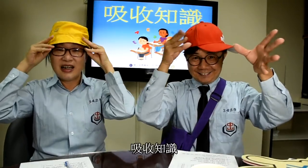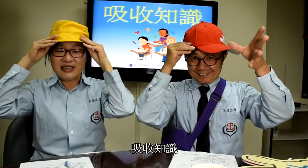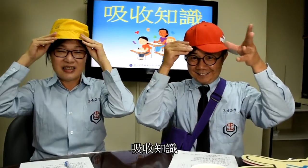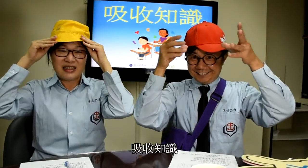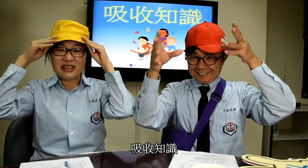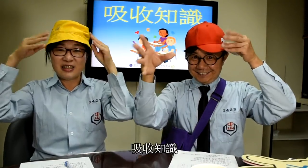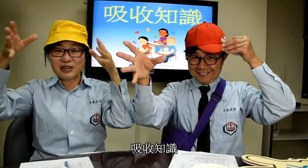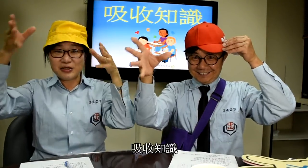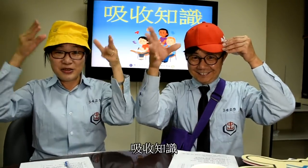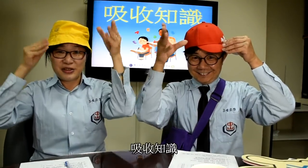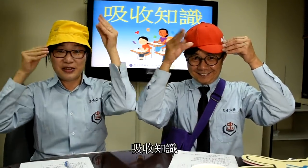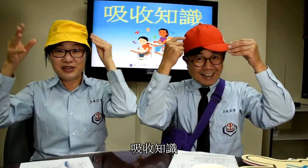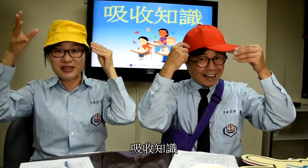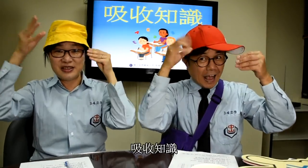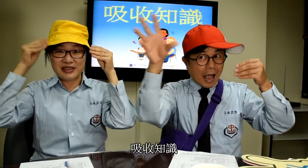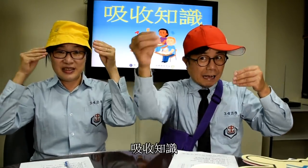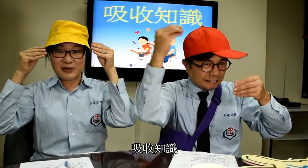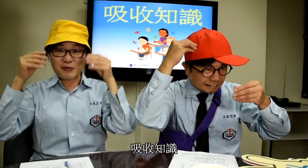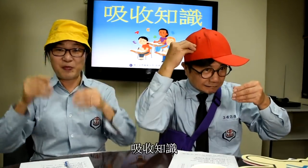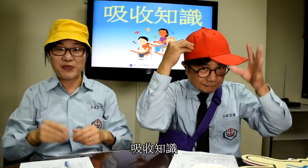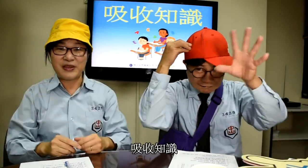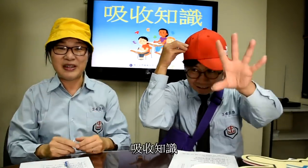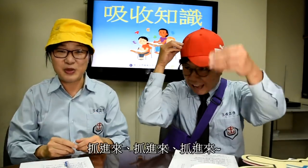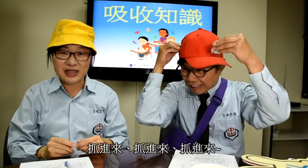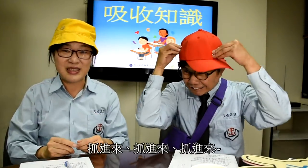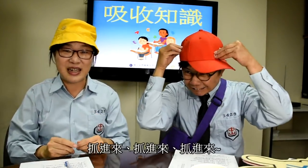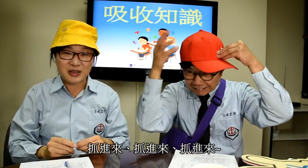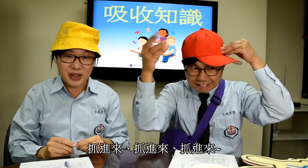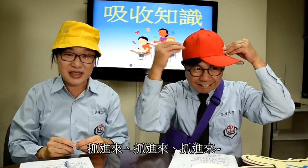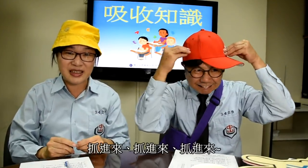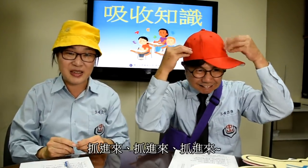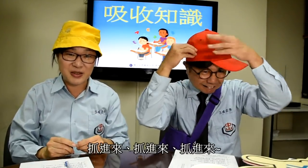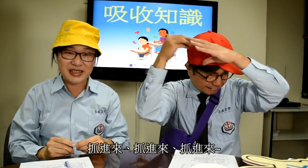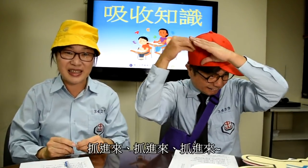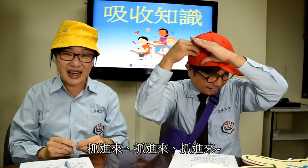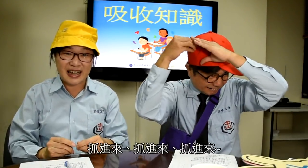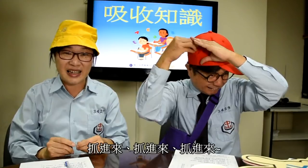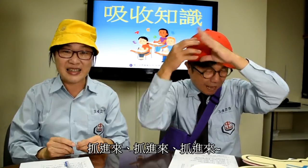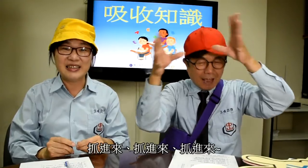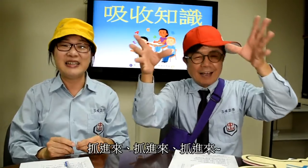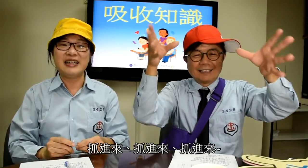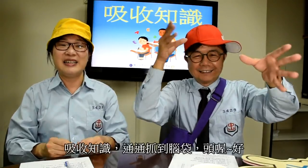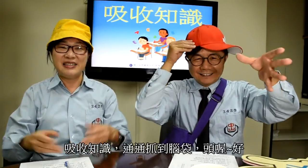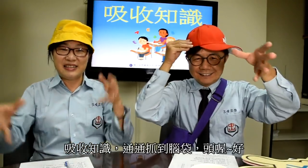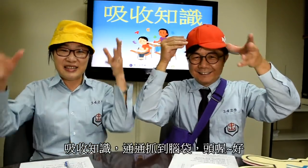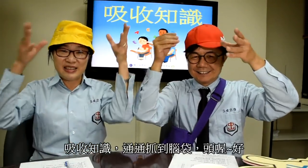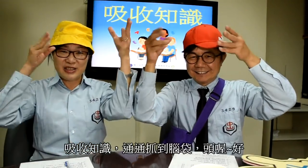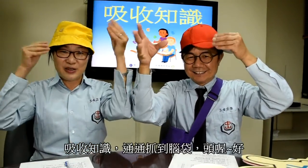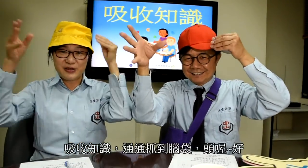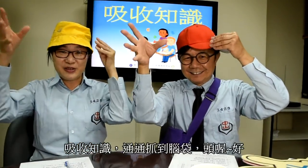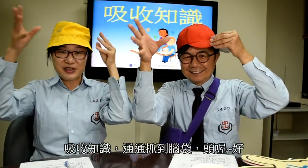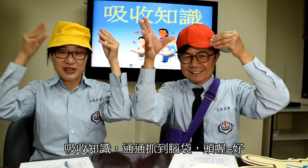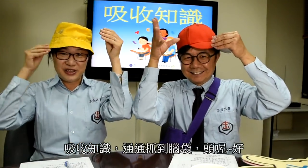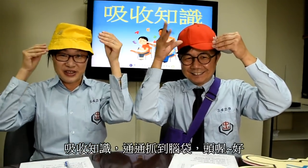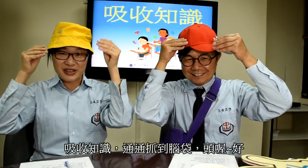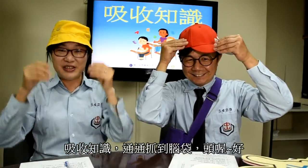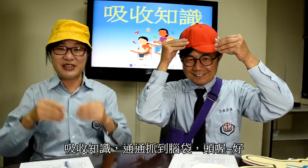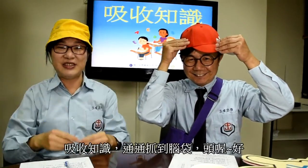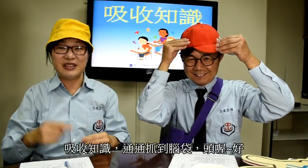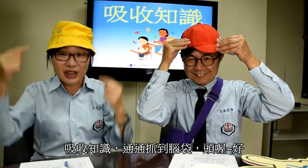吸收知识，抓进来，抓进来，抓进来，吸收知识，